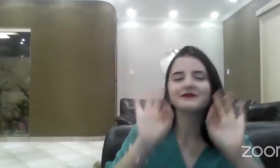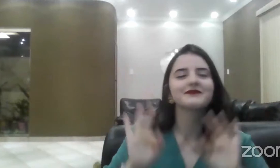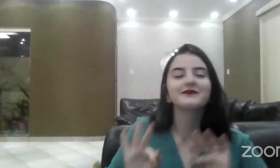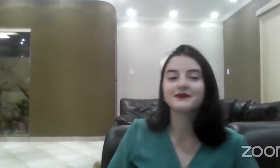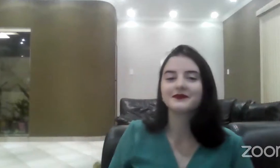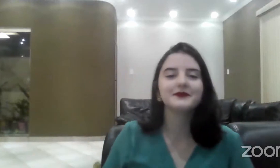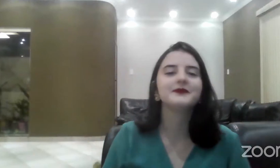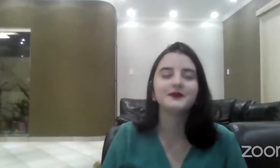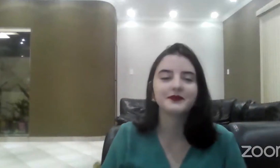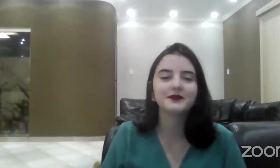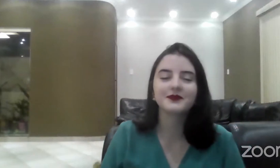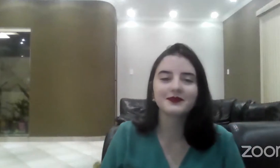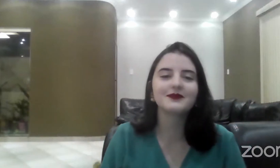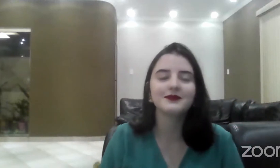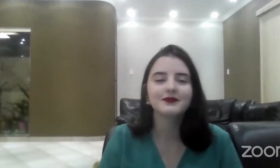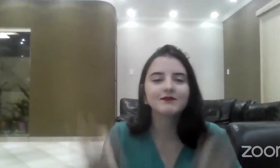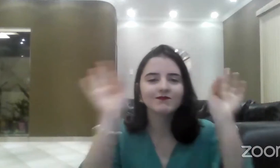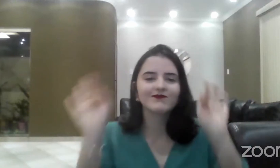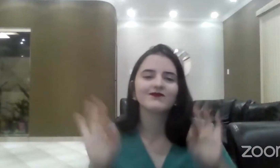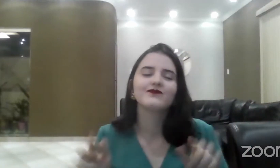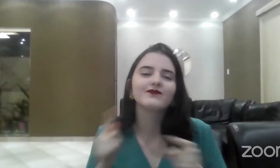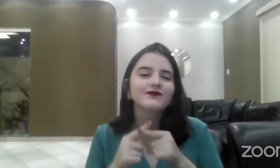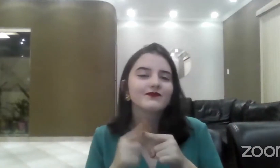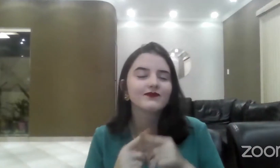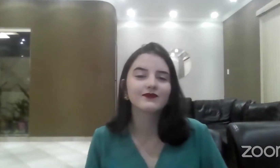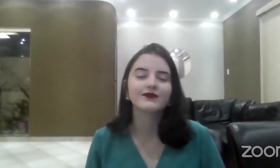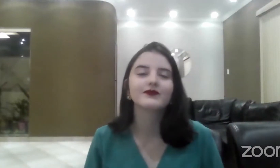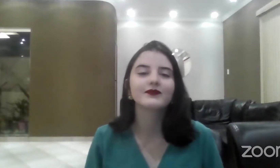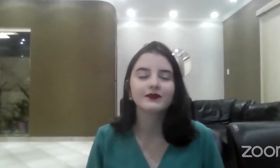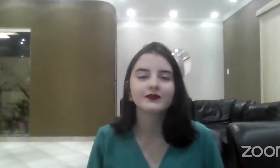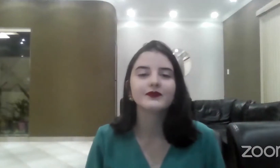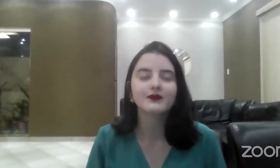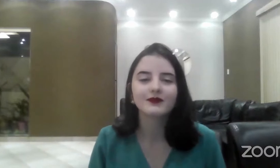E essa minha amiga ficava muito feliz. Mas feliz por quê?